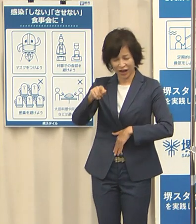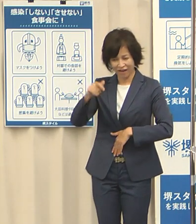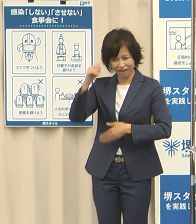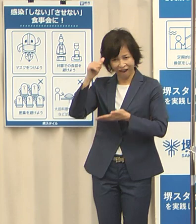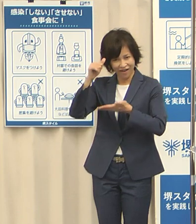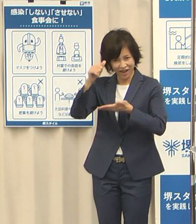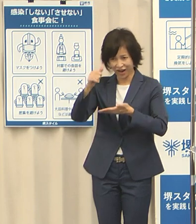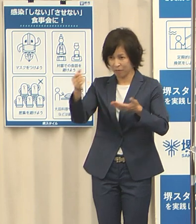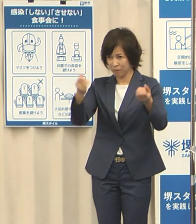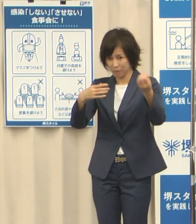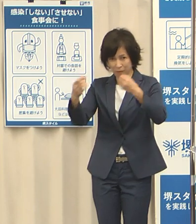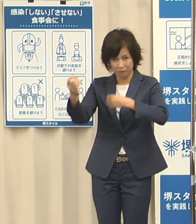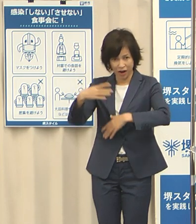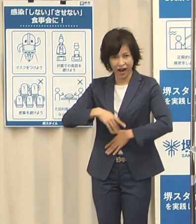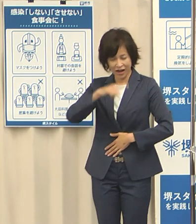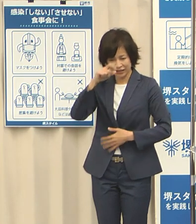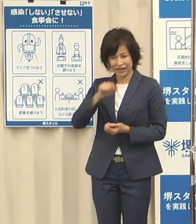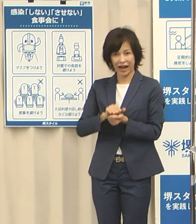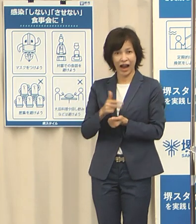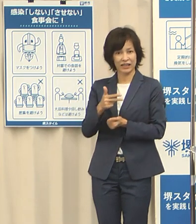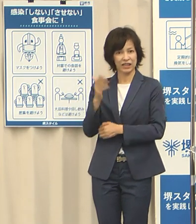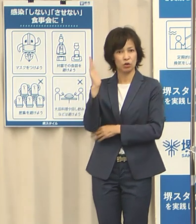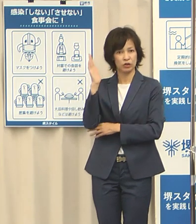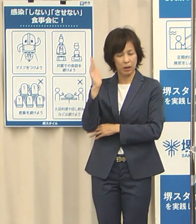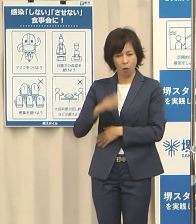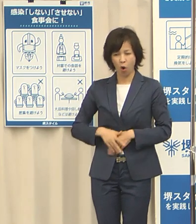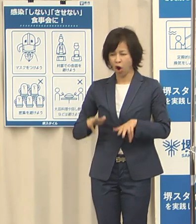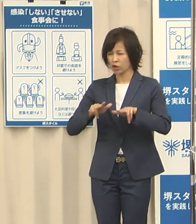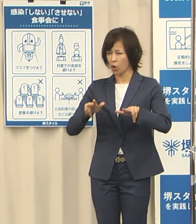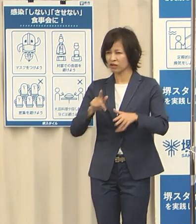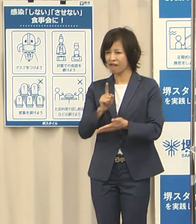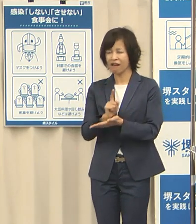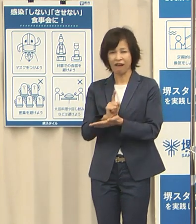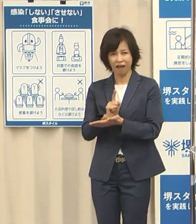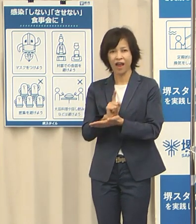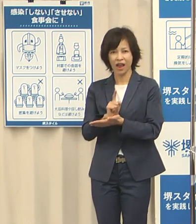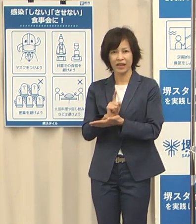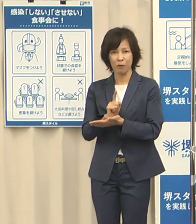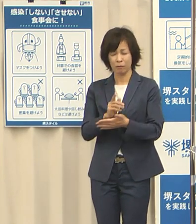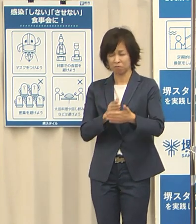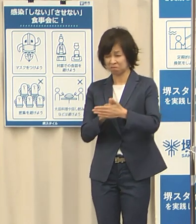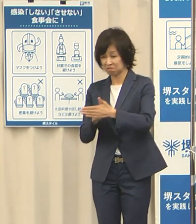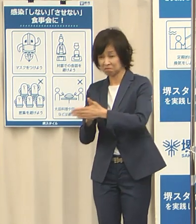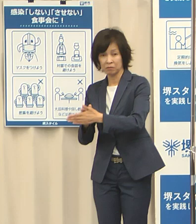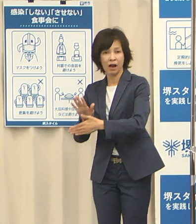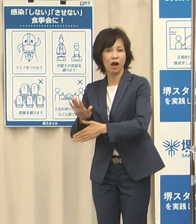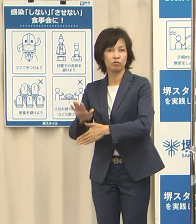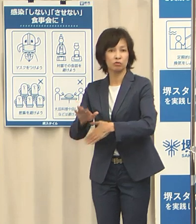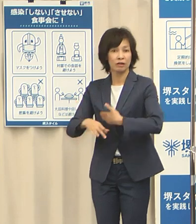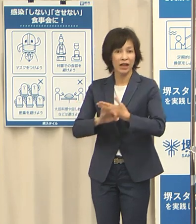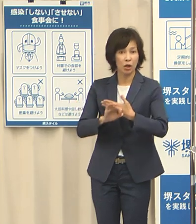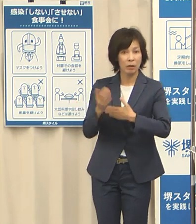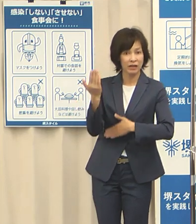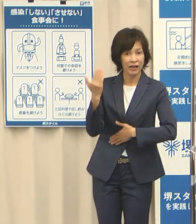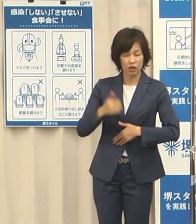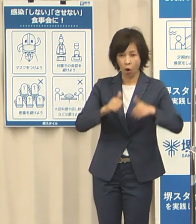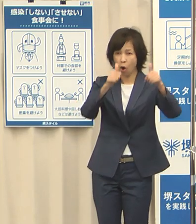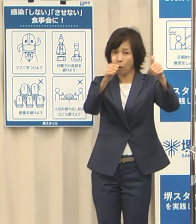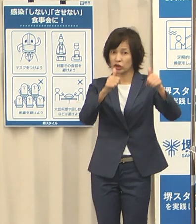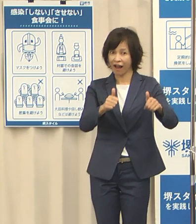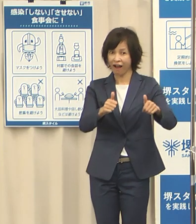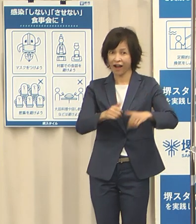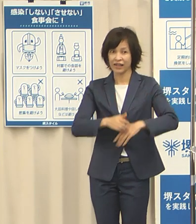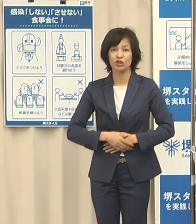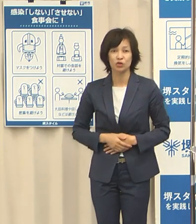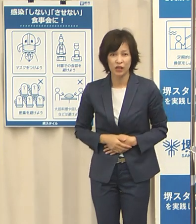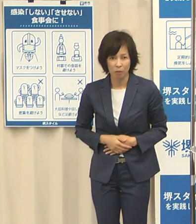出てきてですね、堺市からしても行政だけの取り組みでは何ともしがたいことがあります。例えばその先ほどのポスターの掲示に関しても